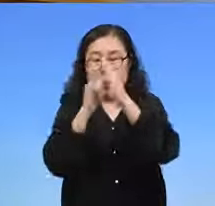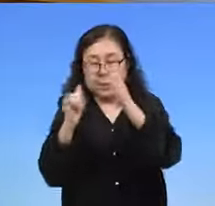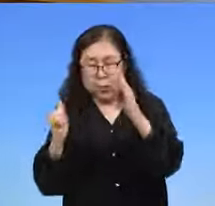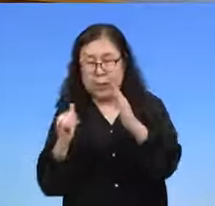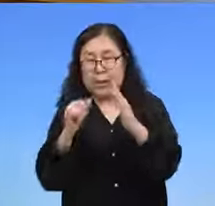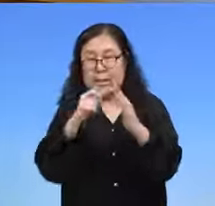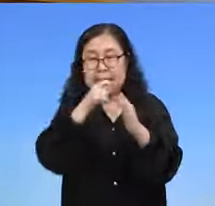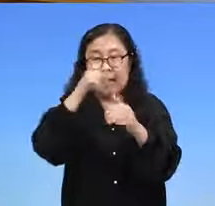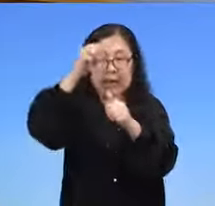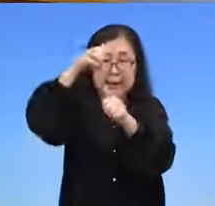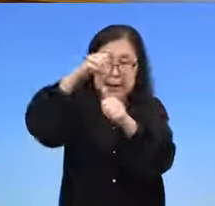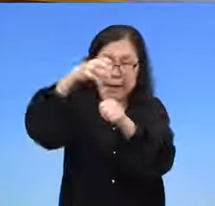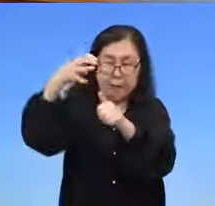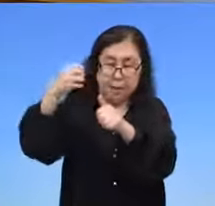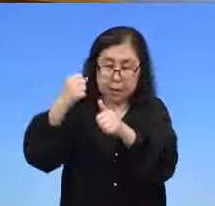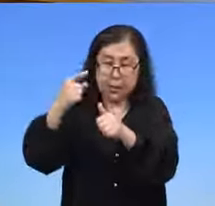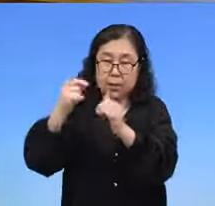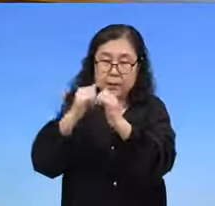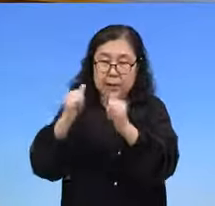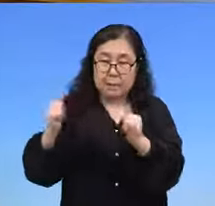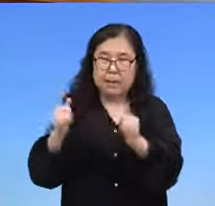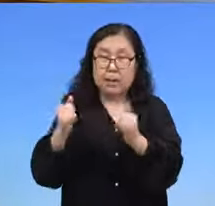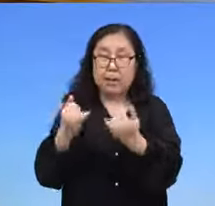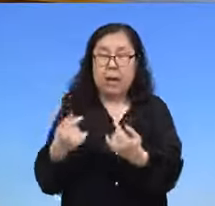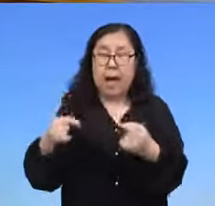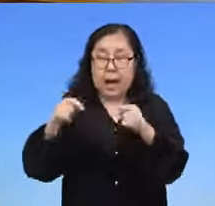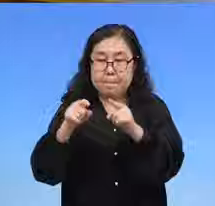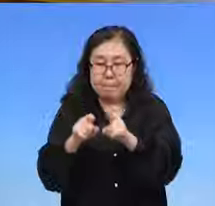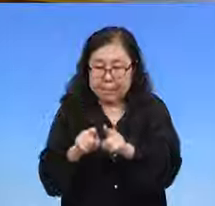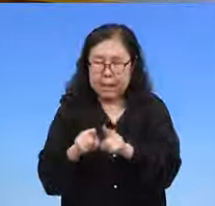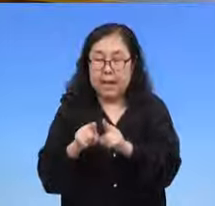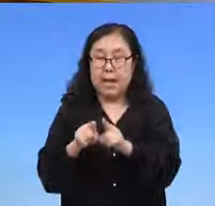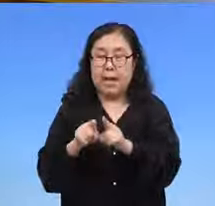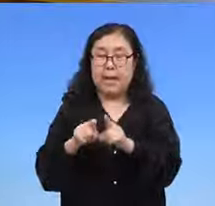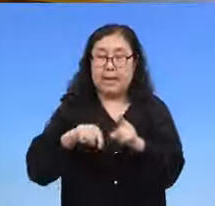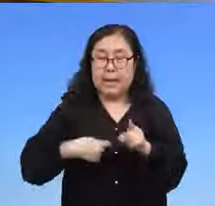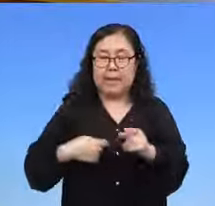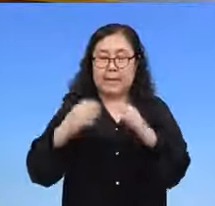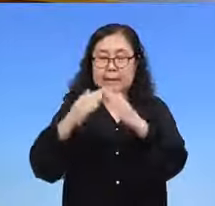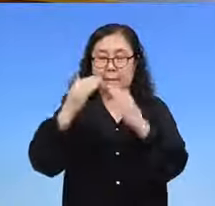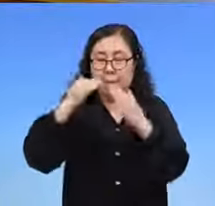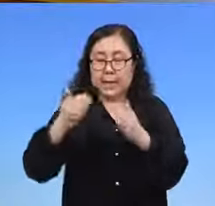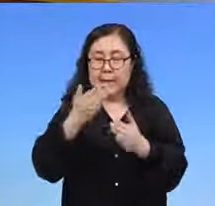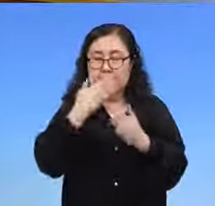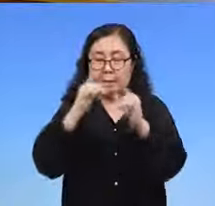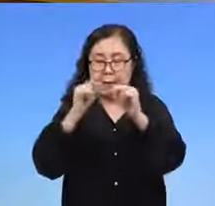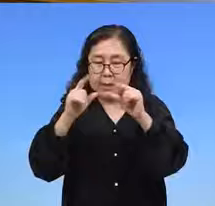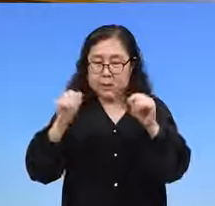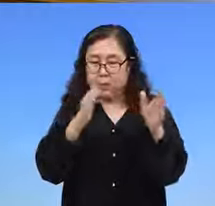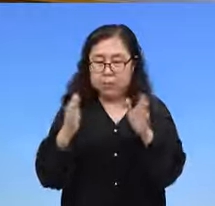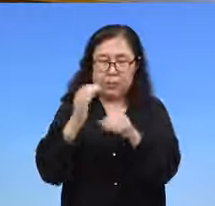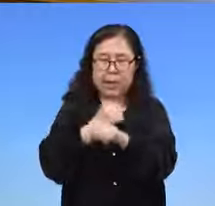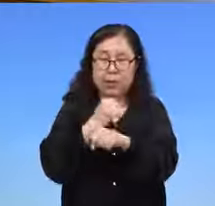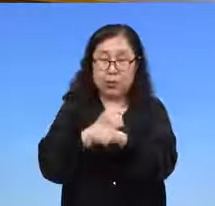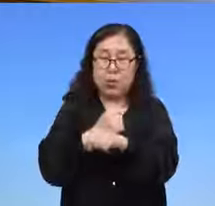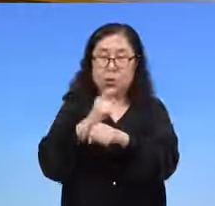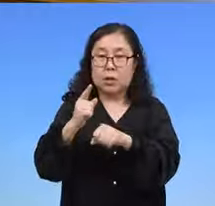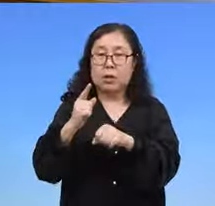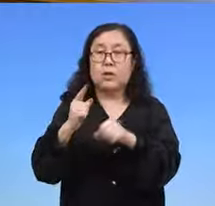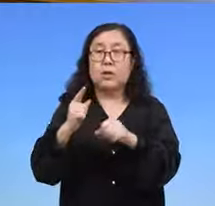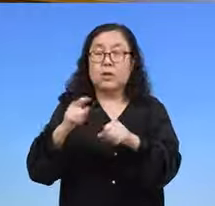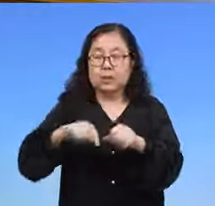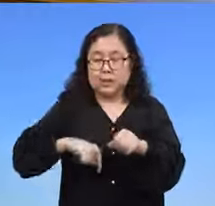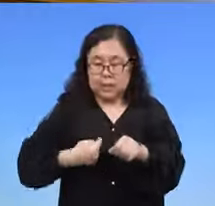그 다음 34절입니다. 그들을 데리고 자기 집에 올라가서 음식을 차려주고 그 다음에 그와 온 집안이 하나님을